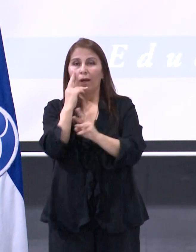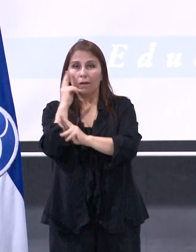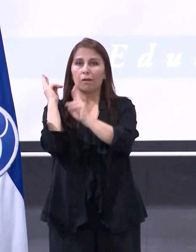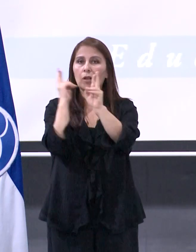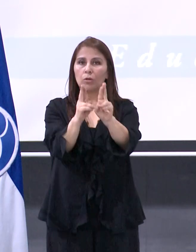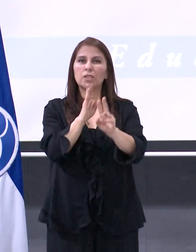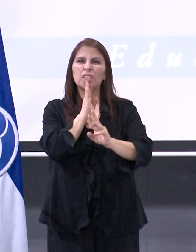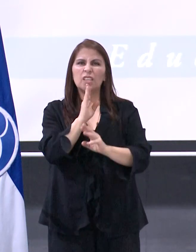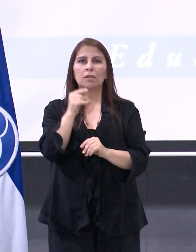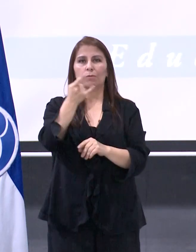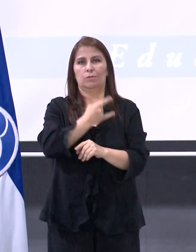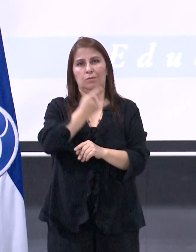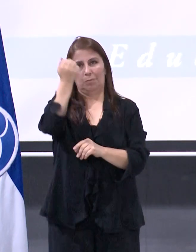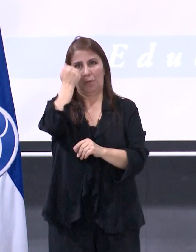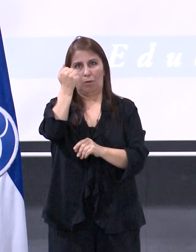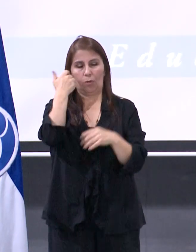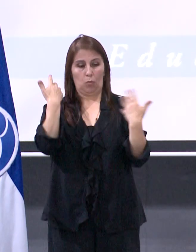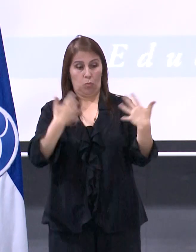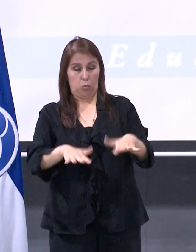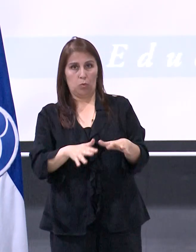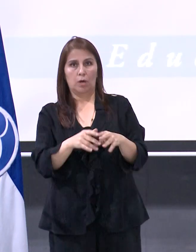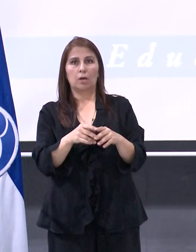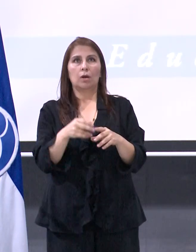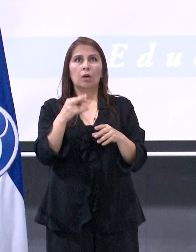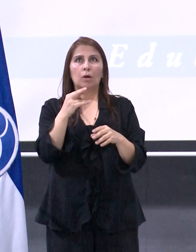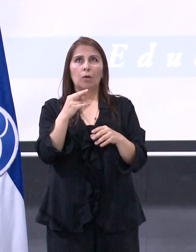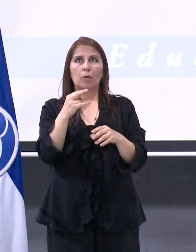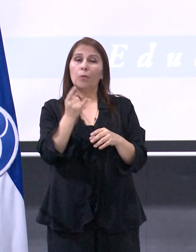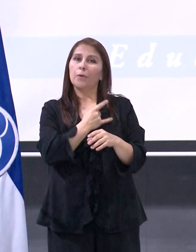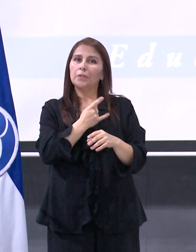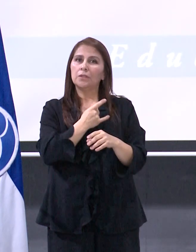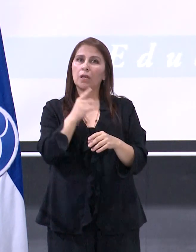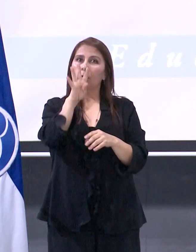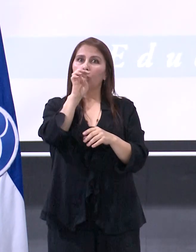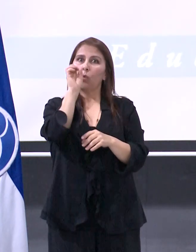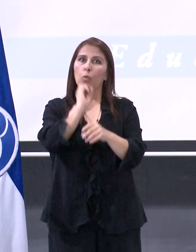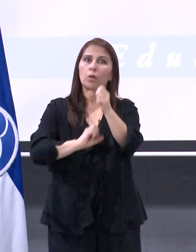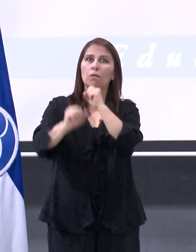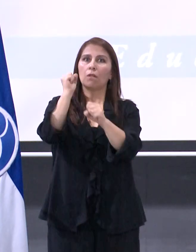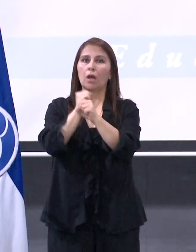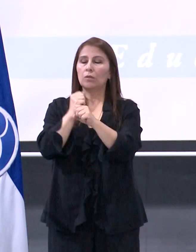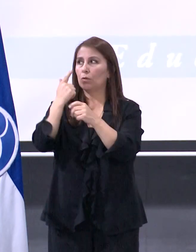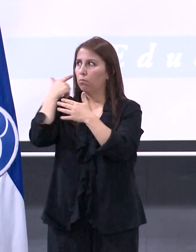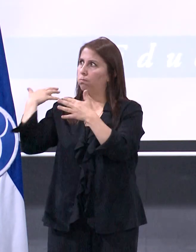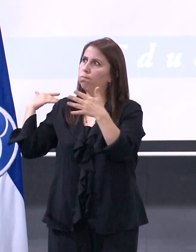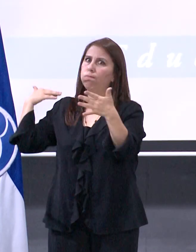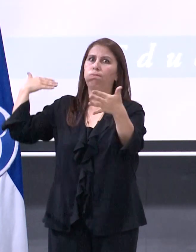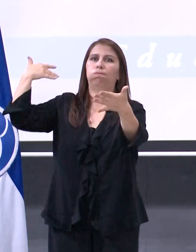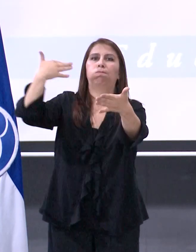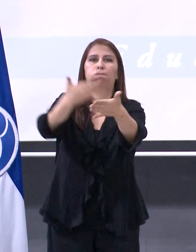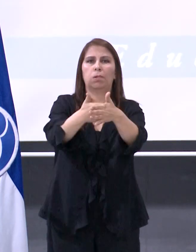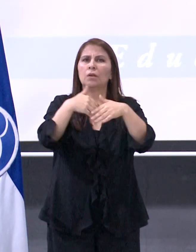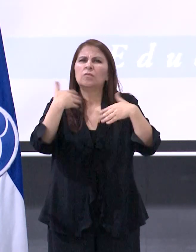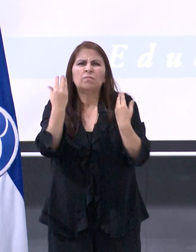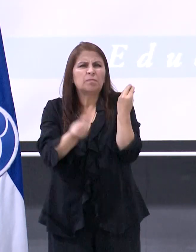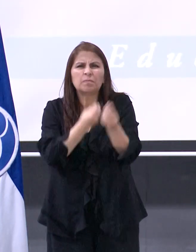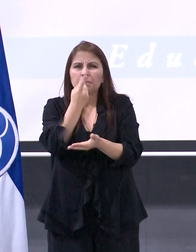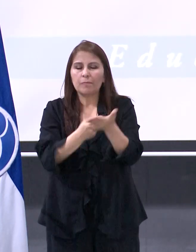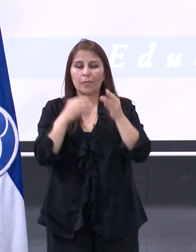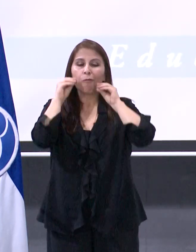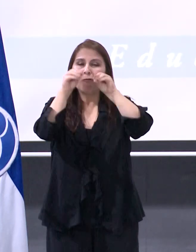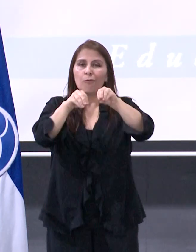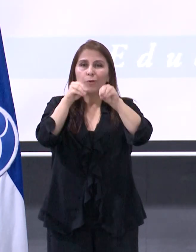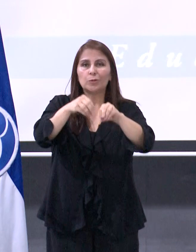lo que somos una universidad con una historia de más de 90 años pues formando maestros educadores y